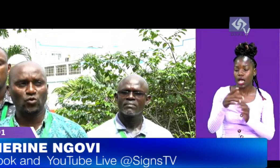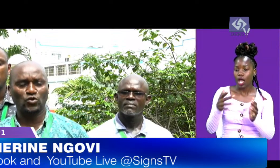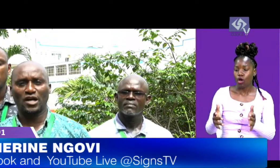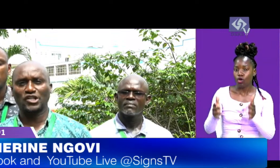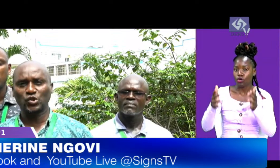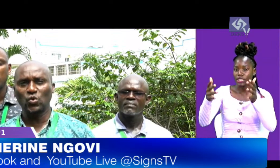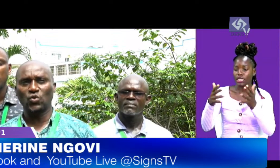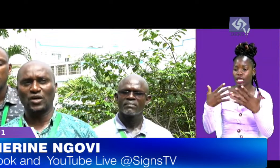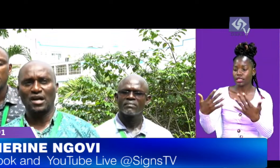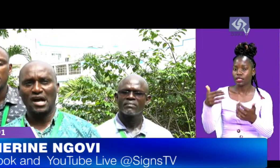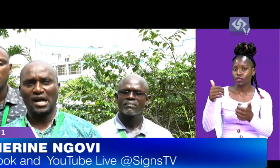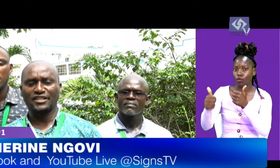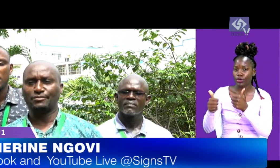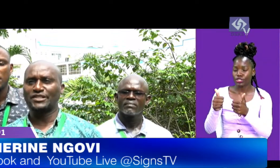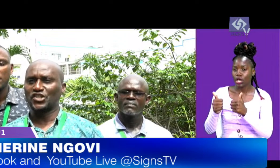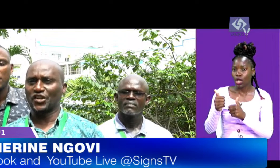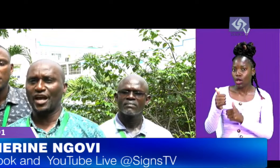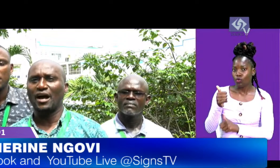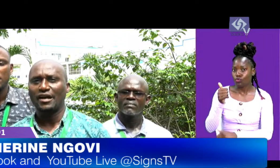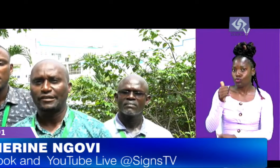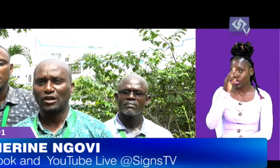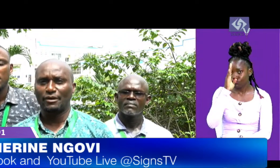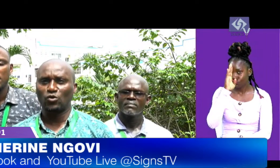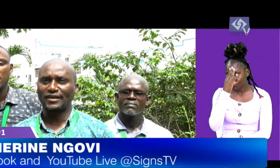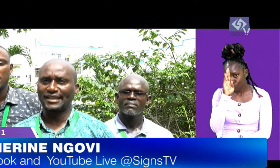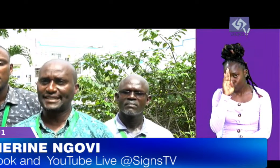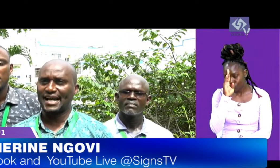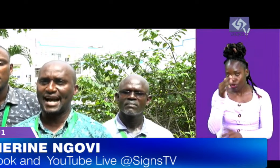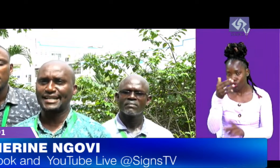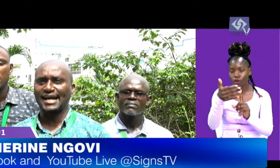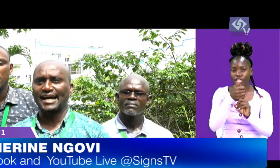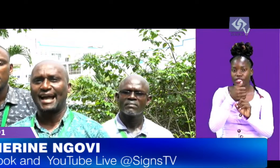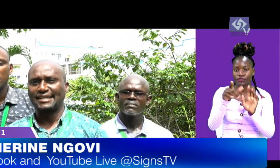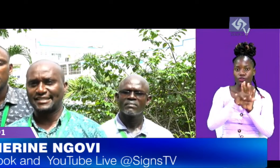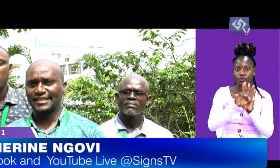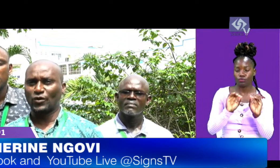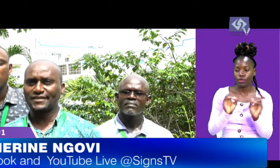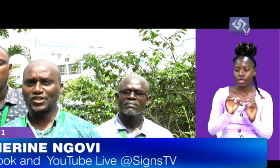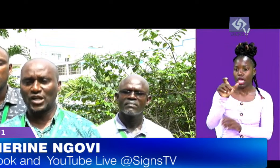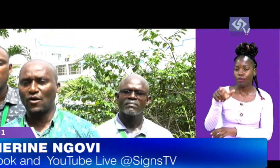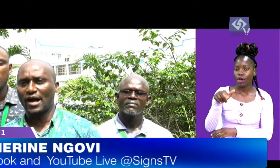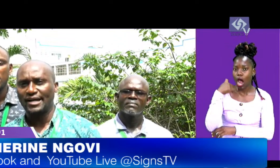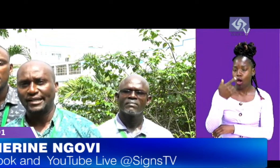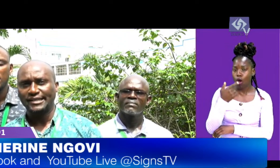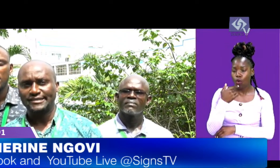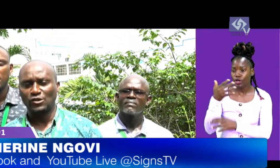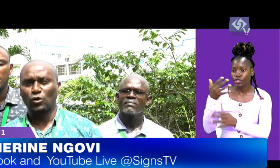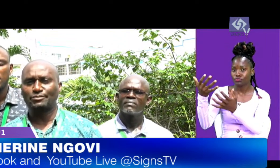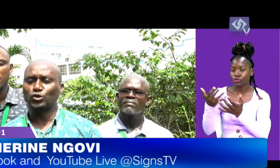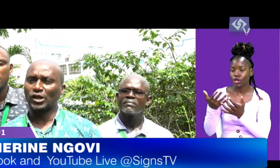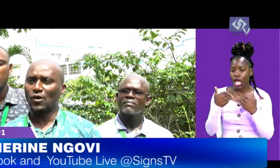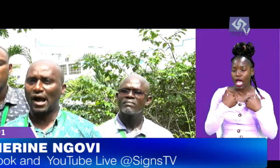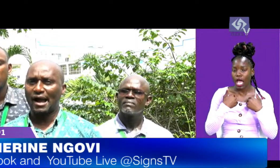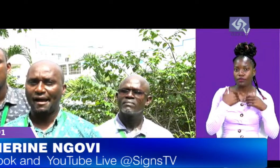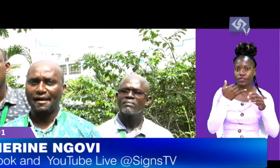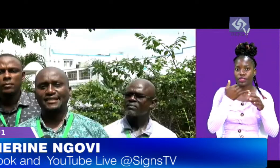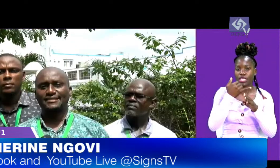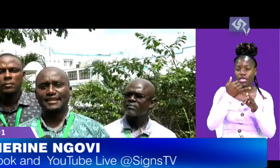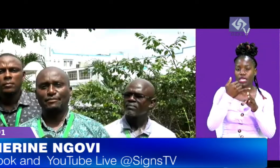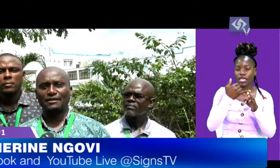kwa tunashuku hajatimiza sheria na yule ambaye alikuwa analeta hana leseni ya kuingiza hizo dawa zilikuwa zimetolewa. Zile stakabadhi